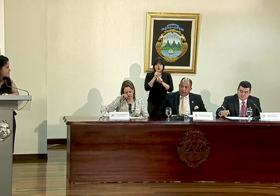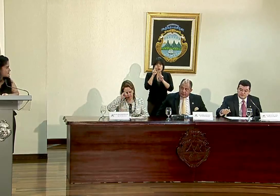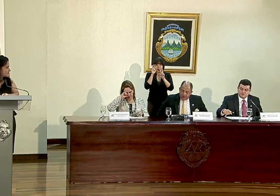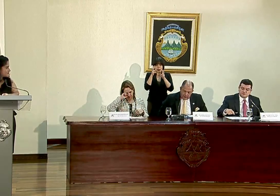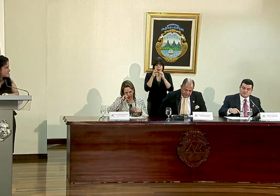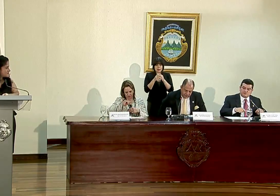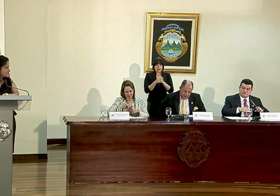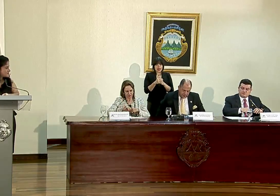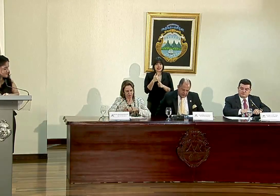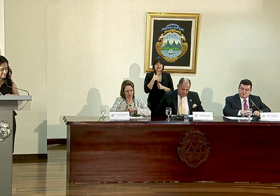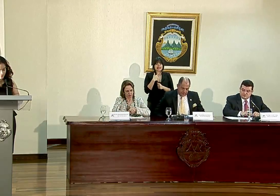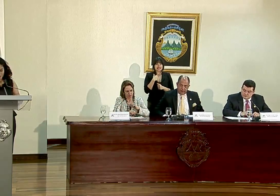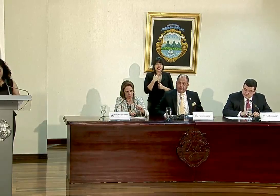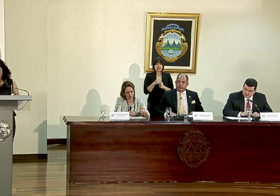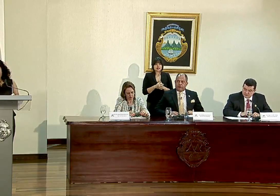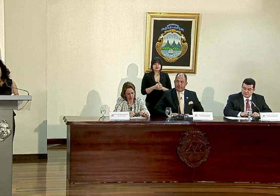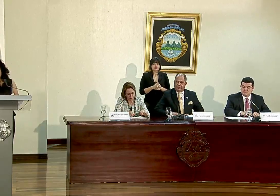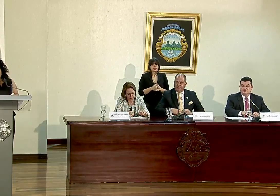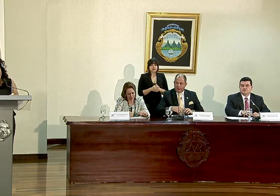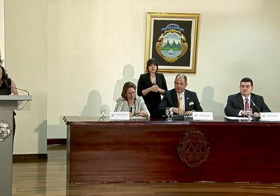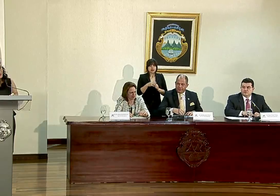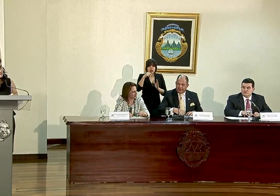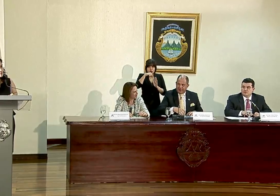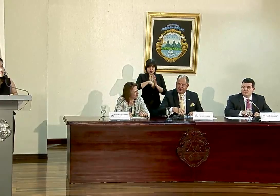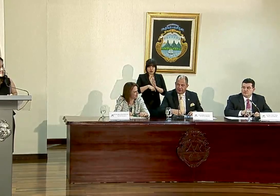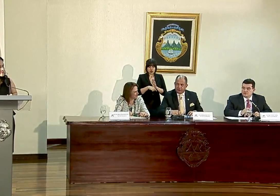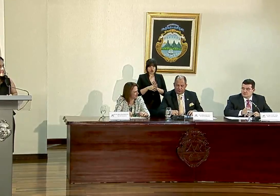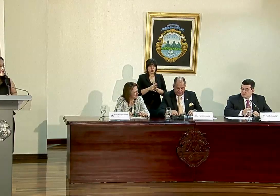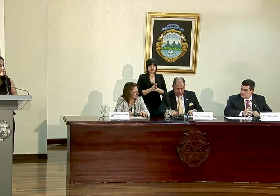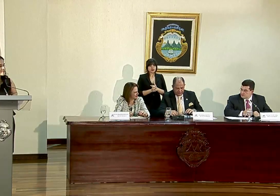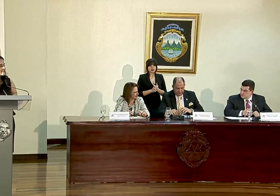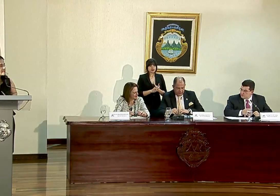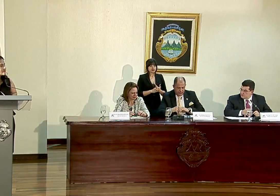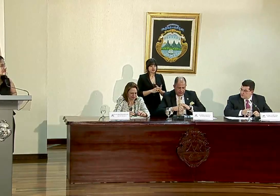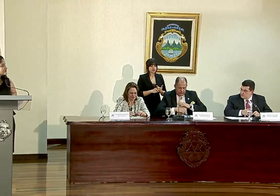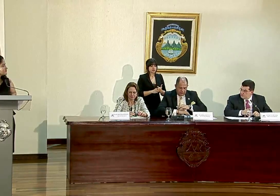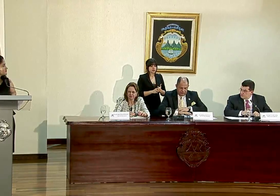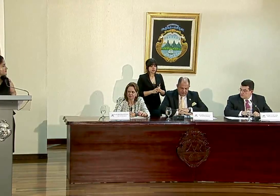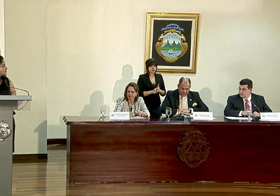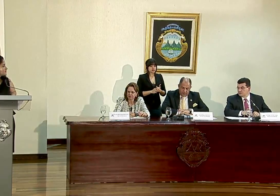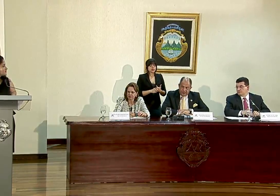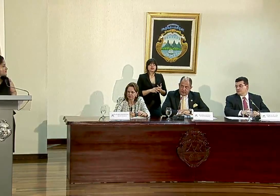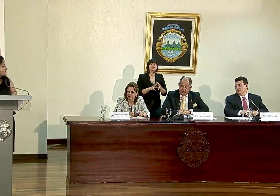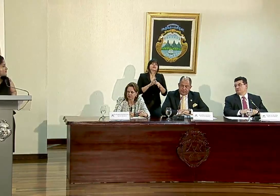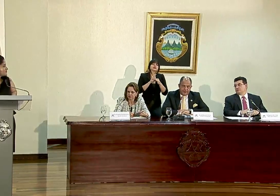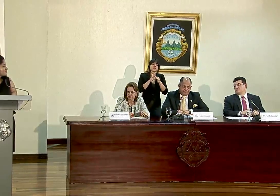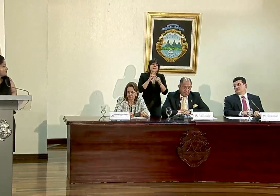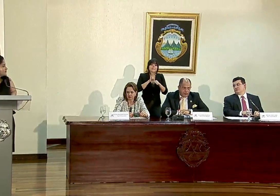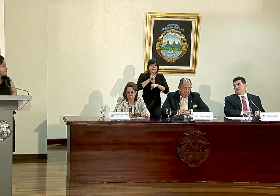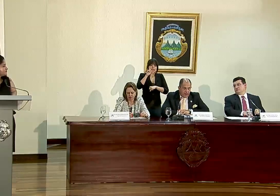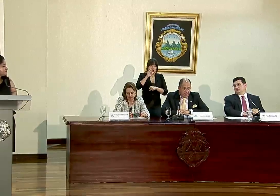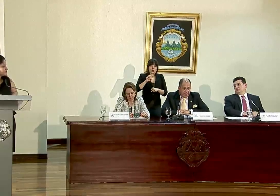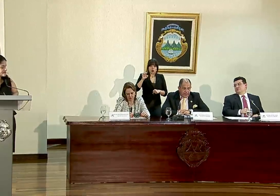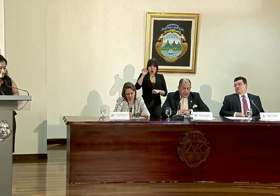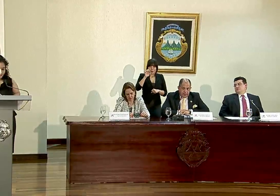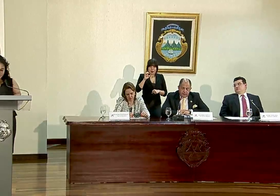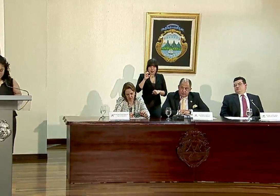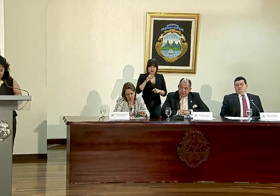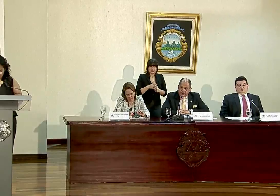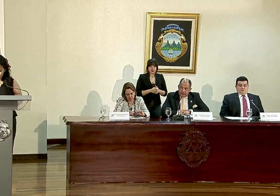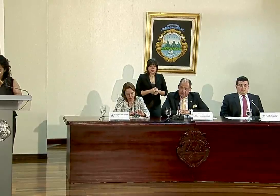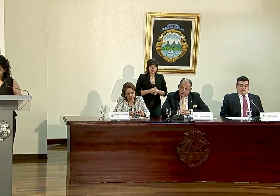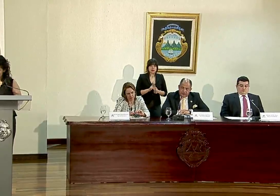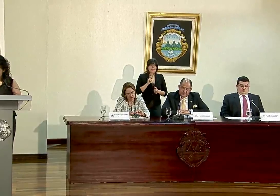tema que tiene tiene tiene fondo tiene tiene fondo es complicado con respecto al viaje a Europa el viaje